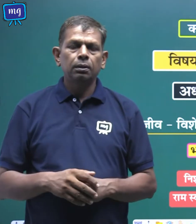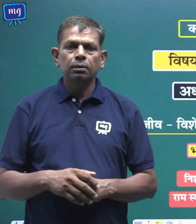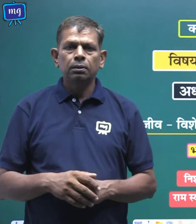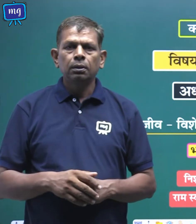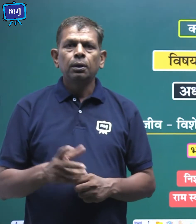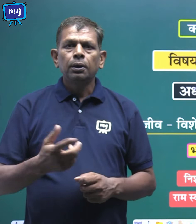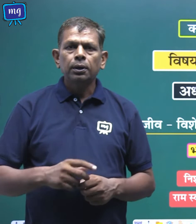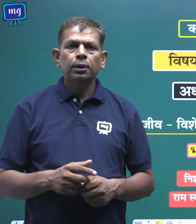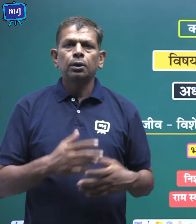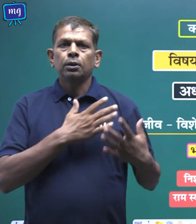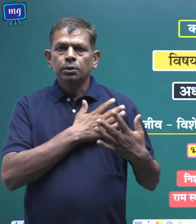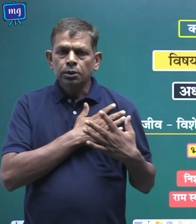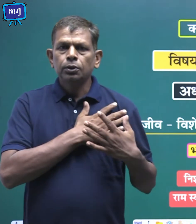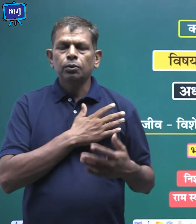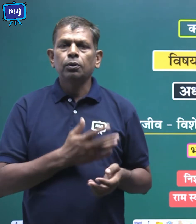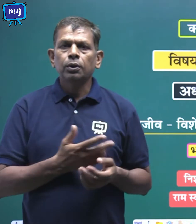कि सजीवों की